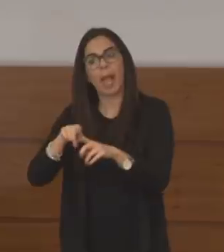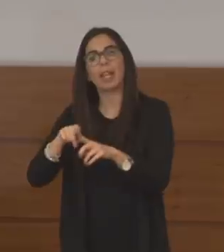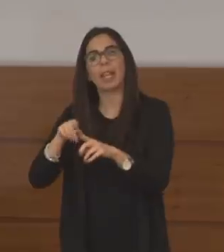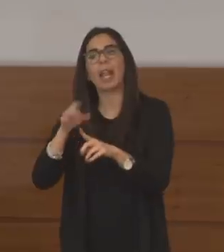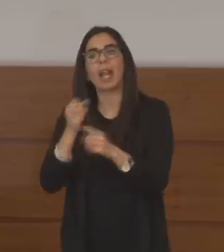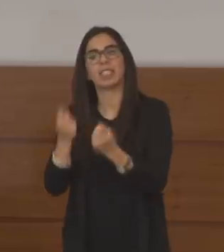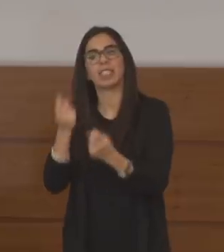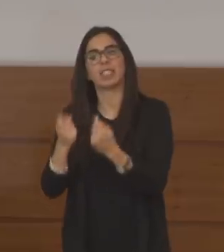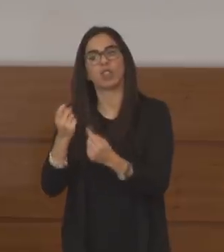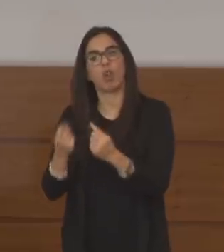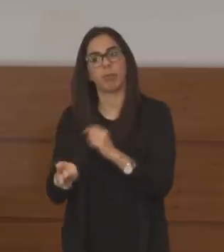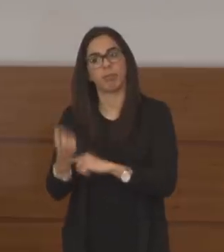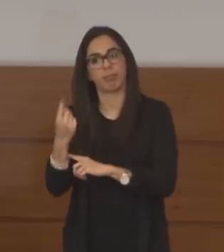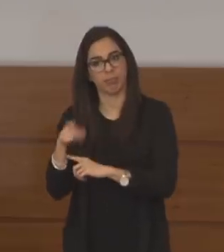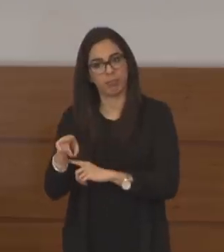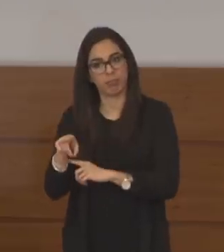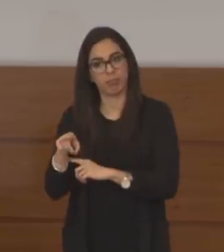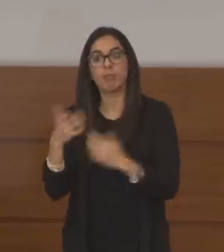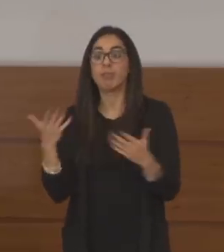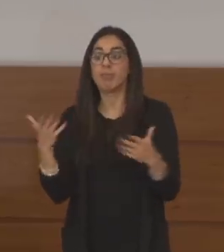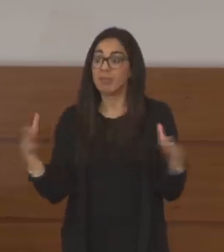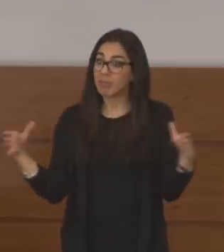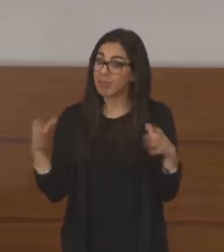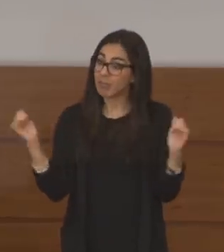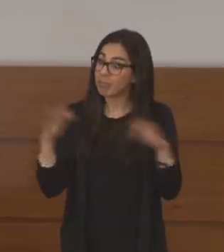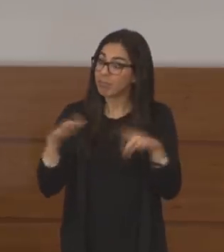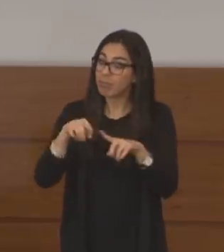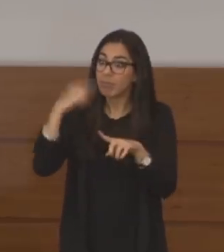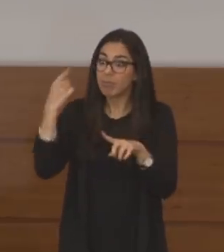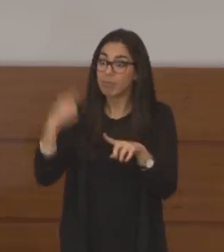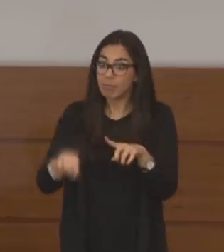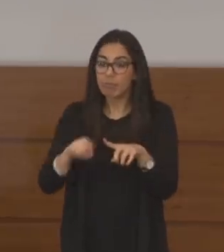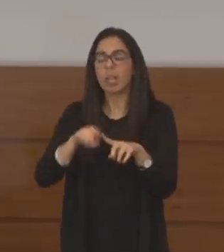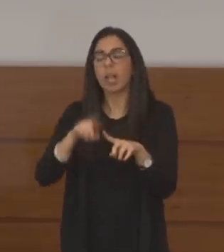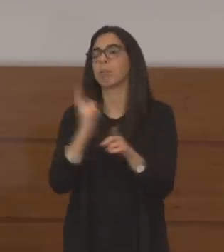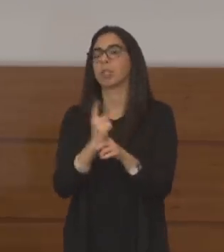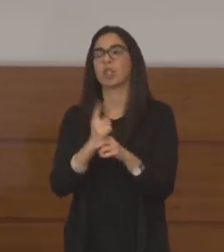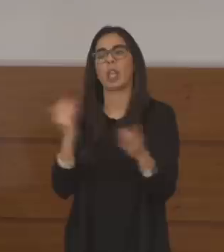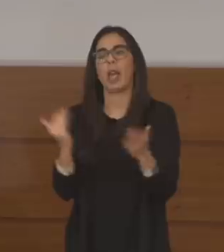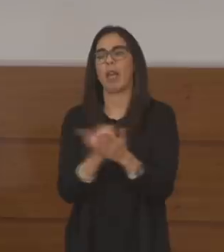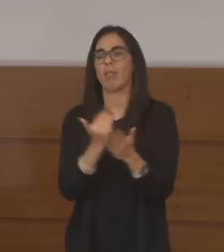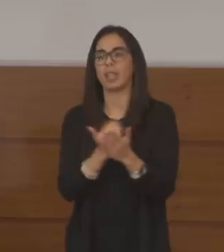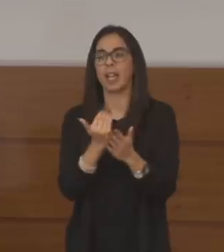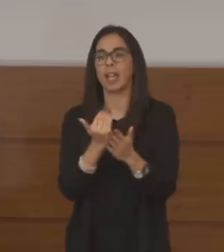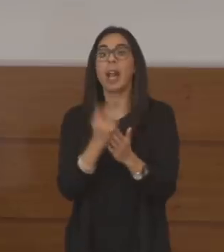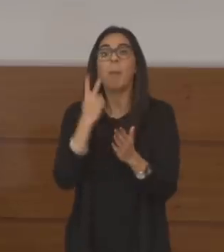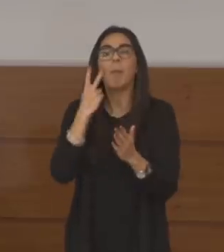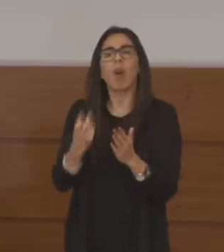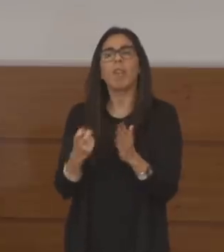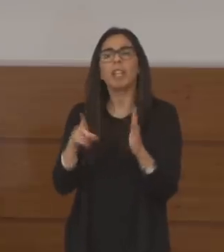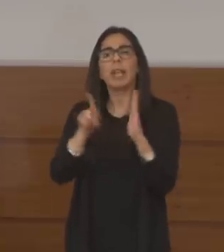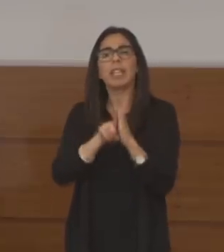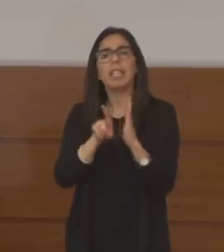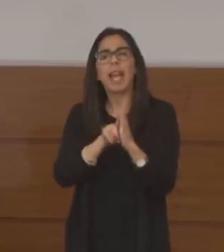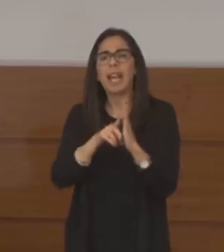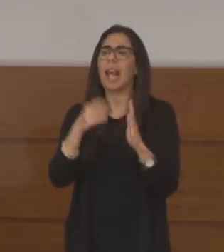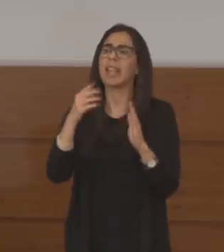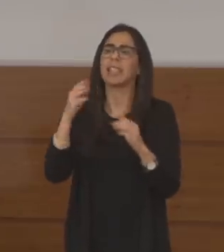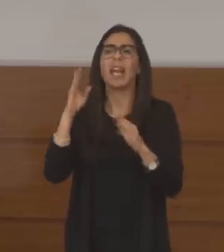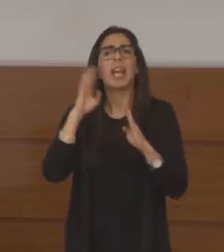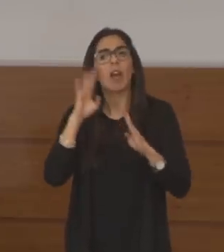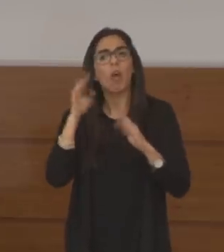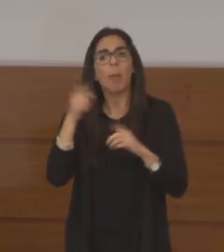aggregazioni sono esattamente quello che i provvedimenti e le raccomandazioni che facciamo ormai da parecchio tempo